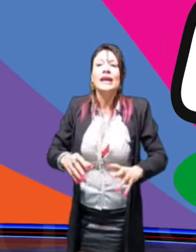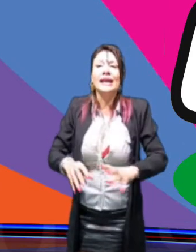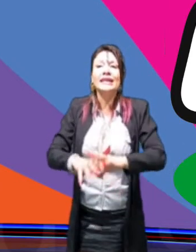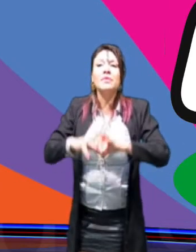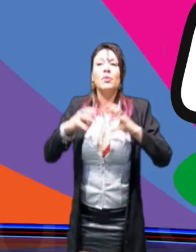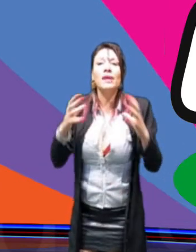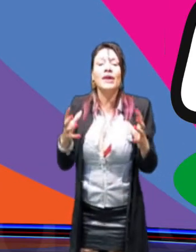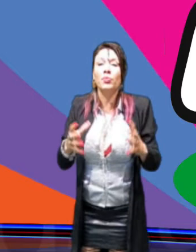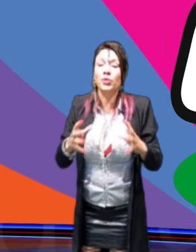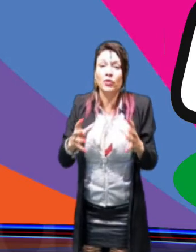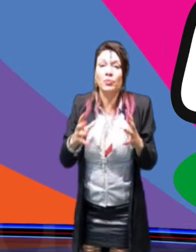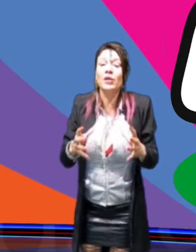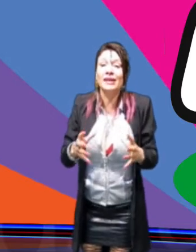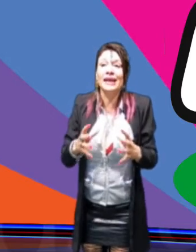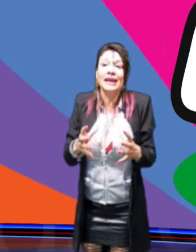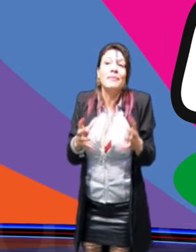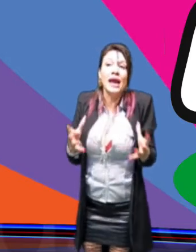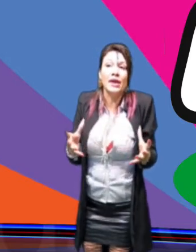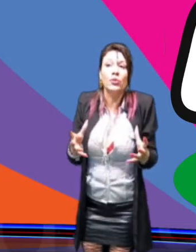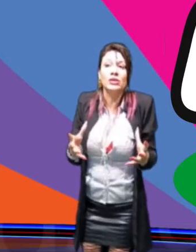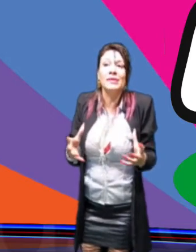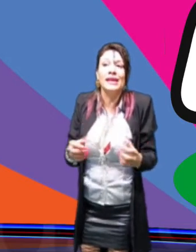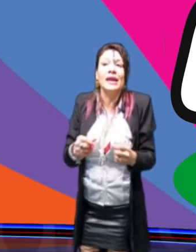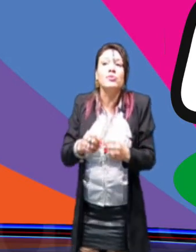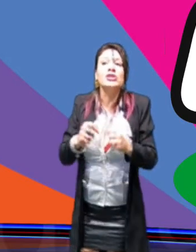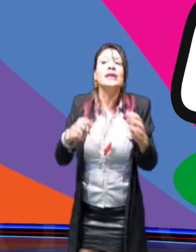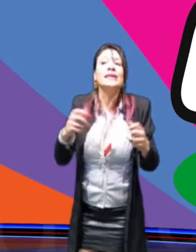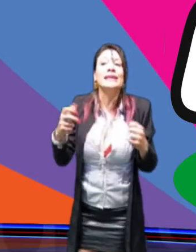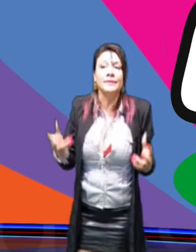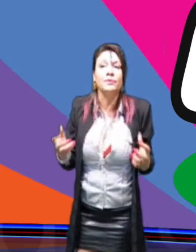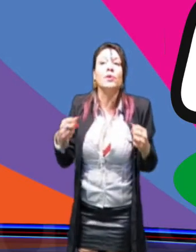en este mismo plano, porque es un plano que es cambiario, justamente hay mucha